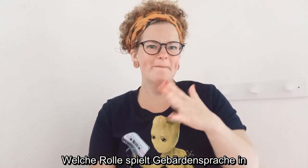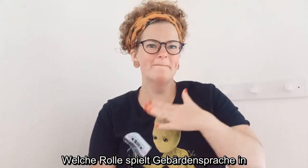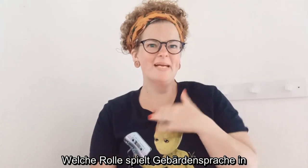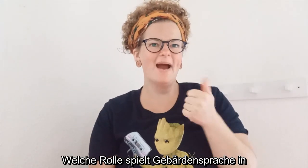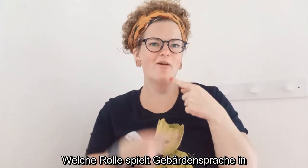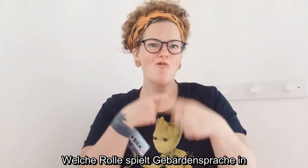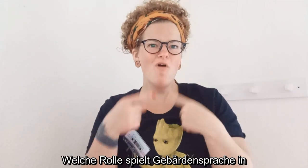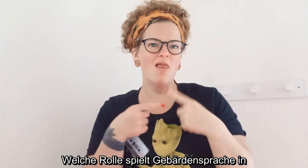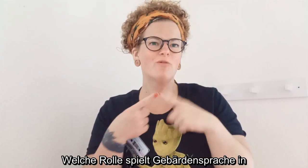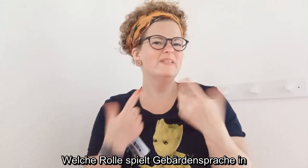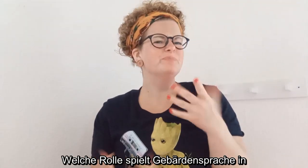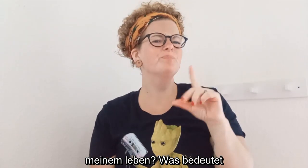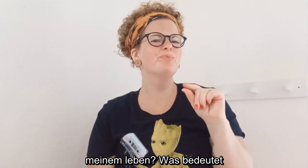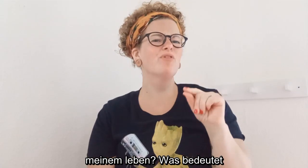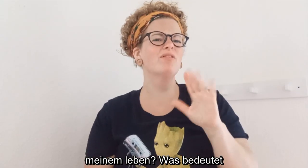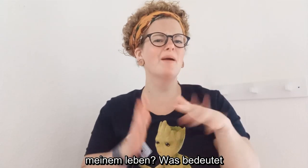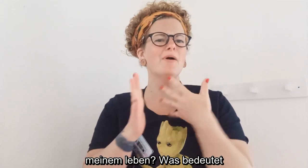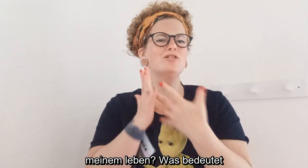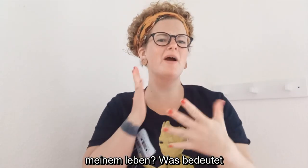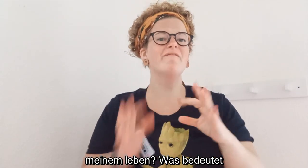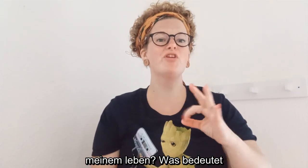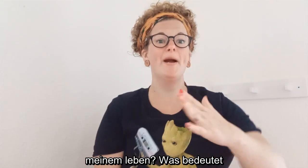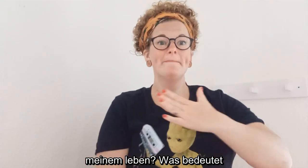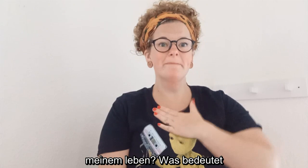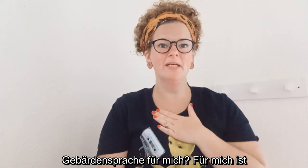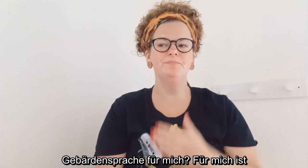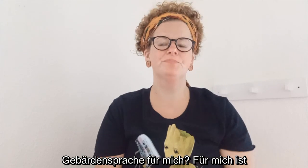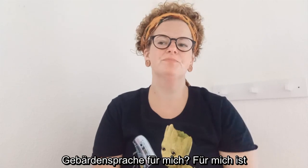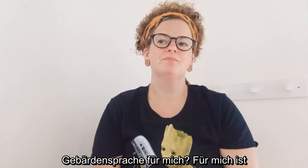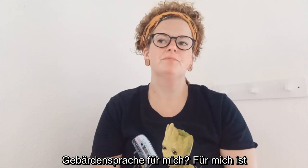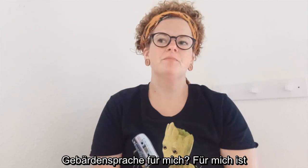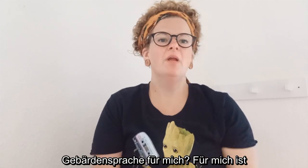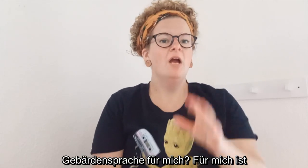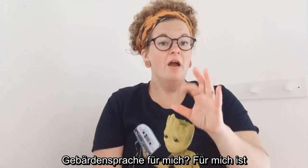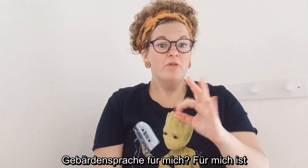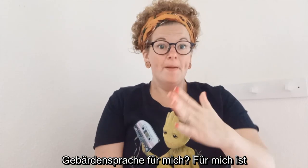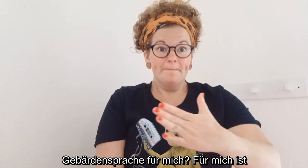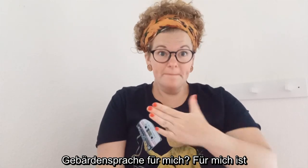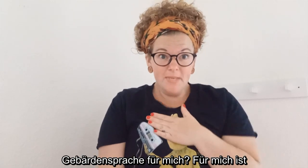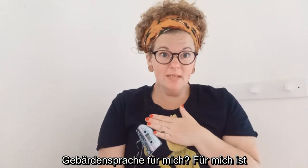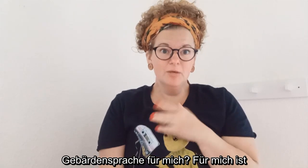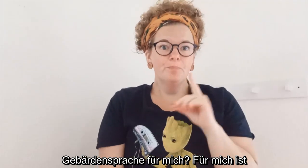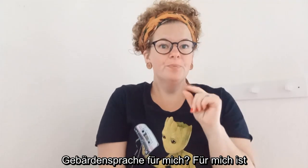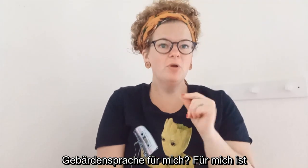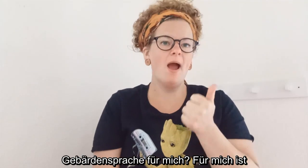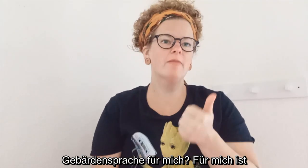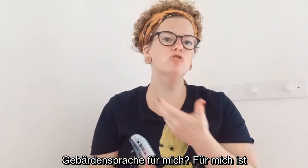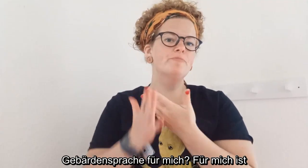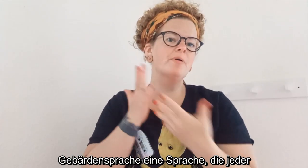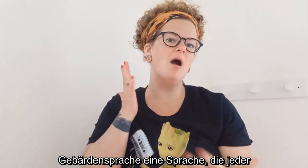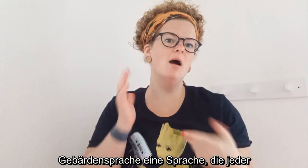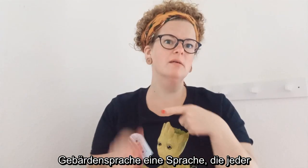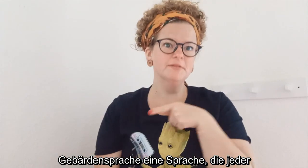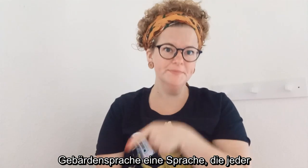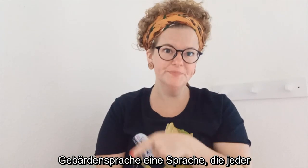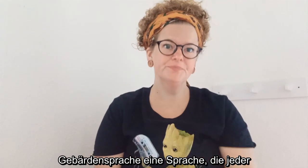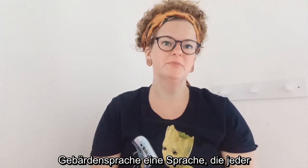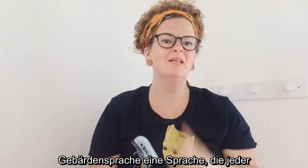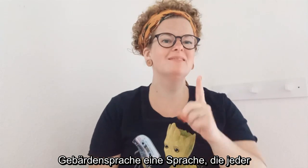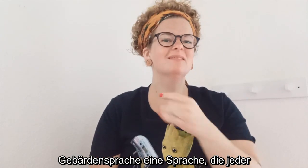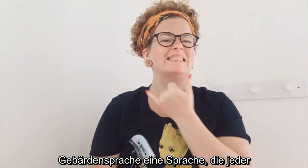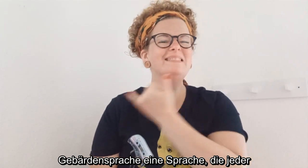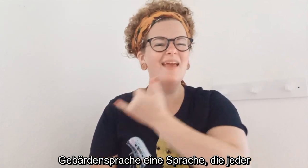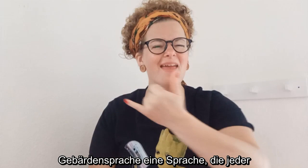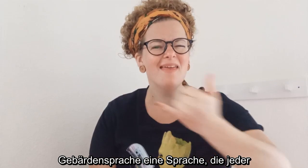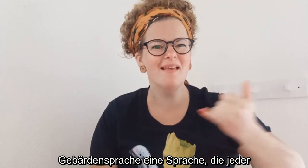Welche Rolle spielt Gebärdensprache in meinem Leben? Was bedeutet Gebärdensprache für mich? Für mich ist Gebärdensprache eine